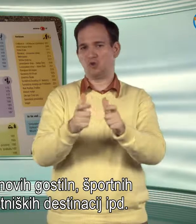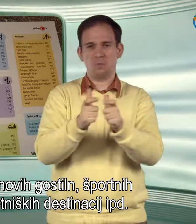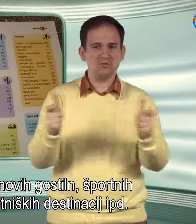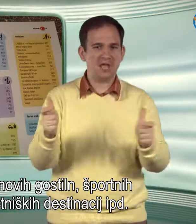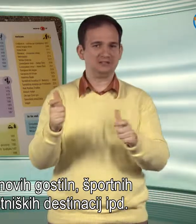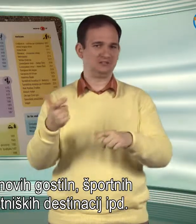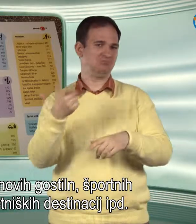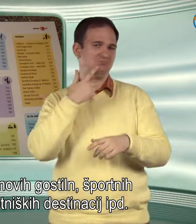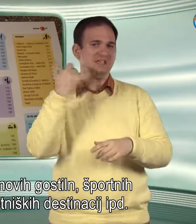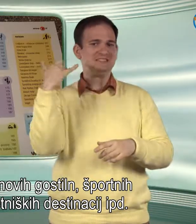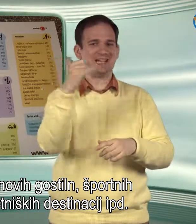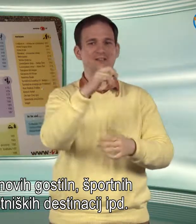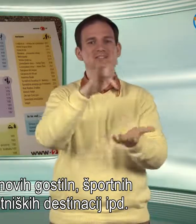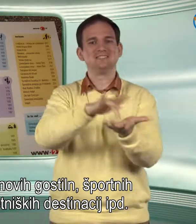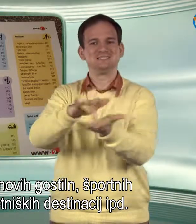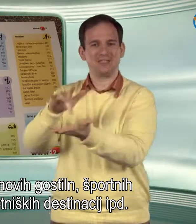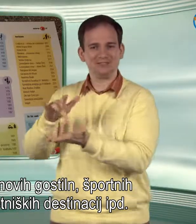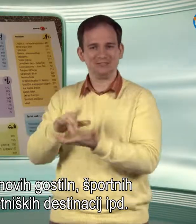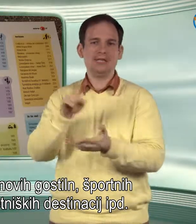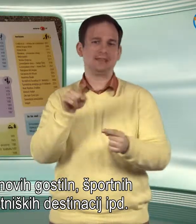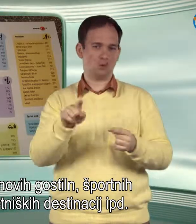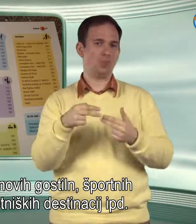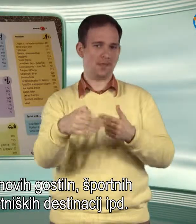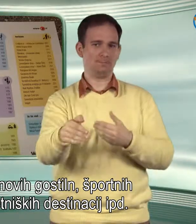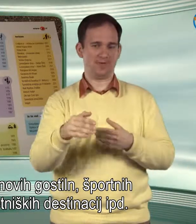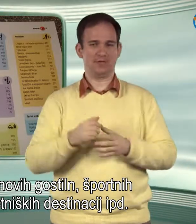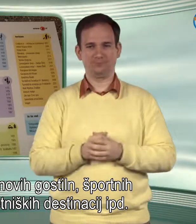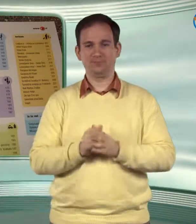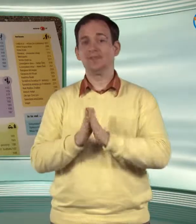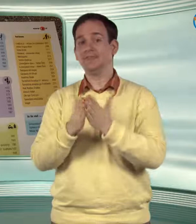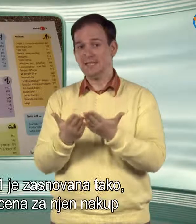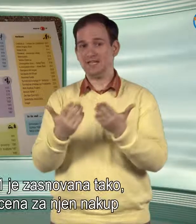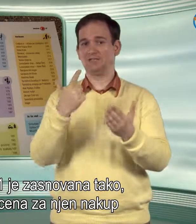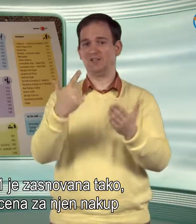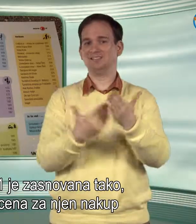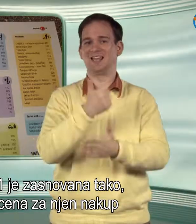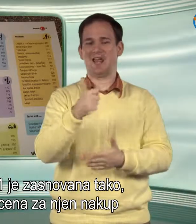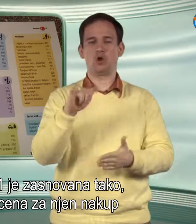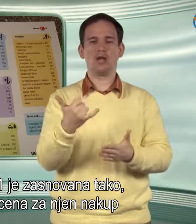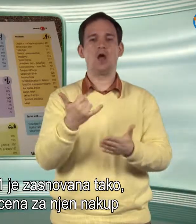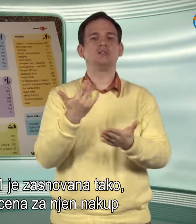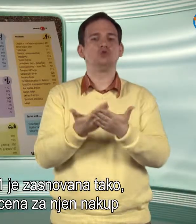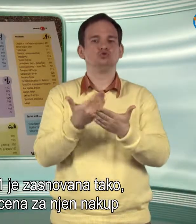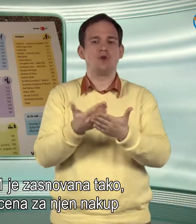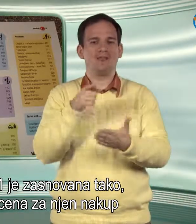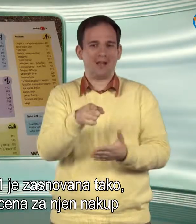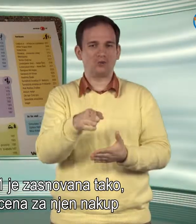objektov, izletniških destinacij in podobno. Knjiga 2 za 1 je zasnovana tako, da se